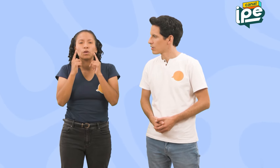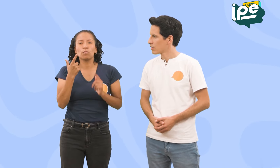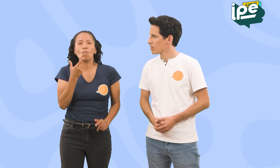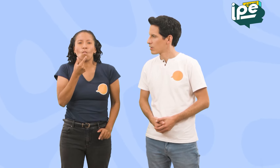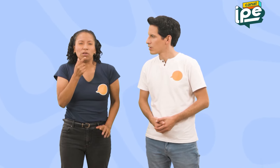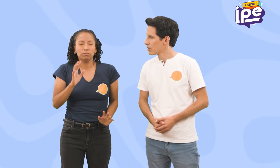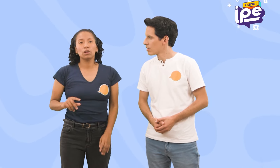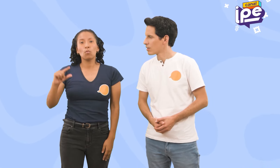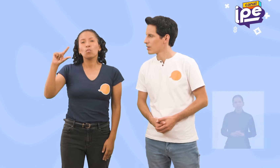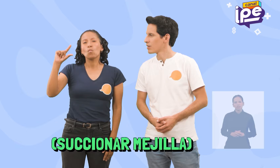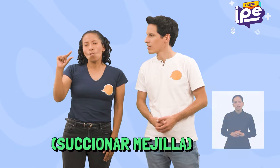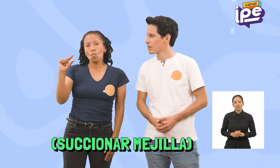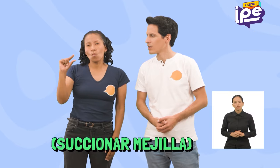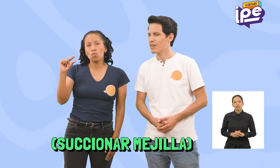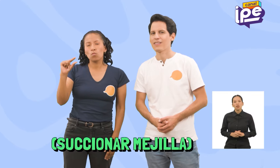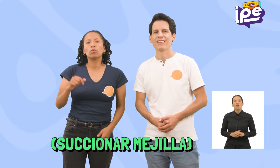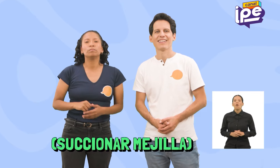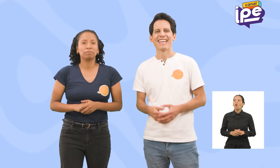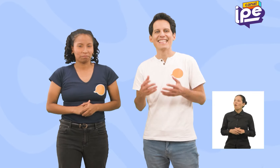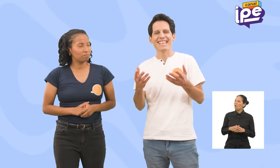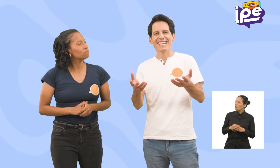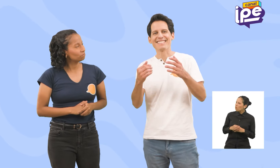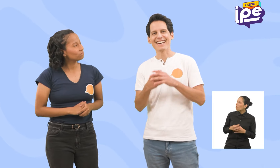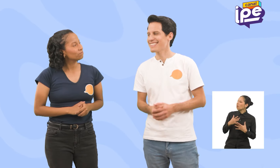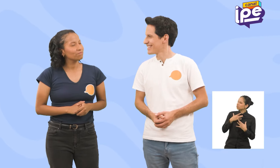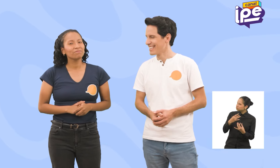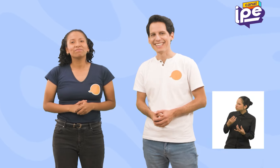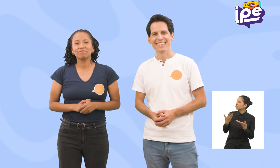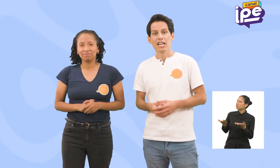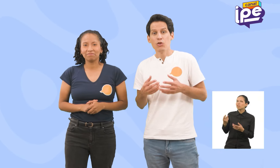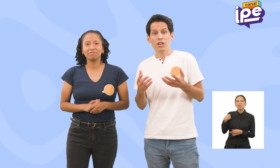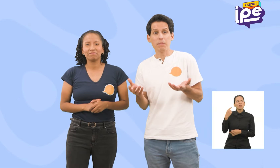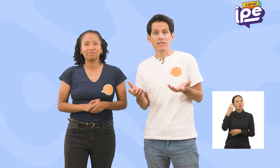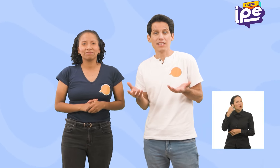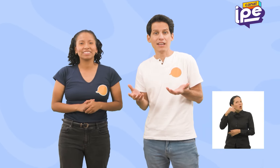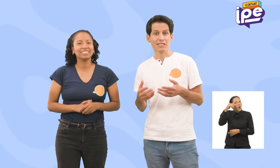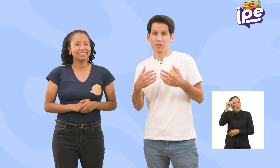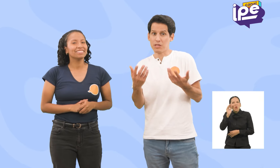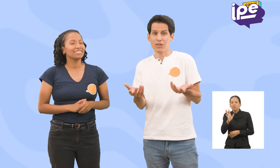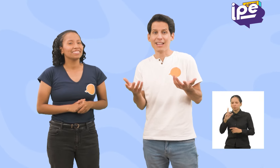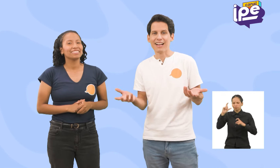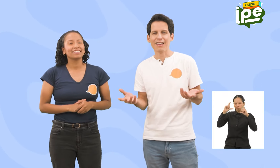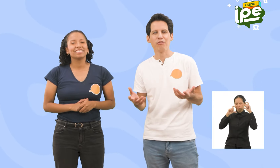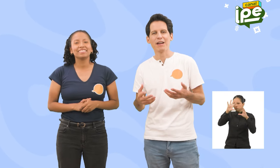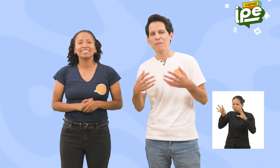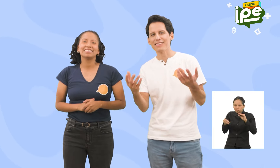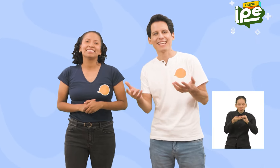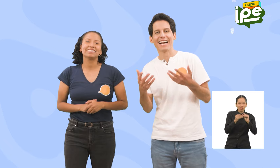se pondrían así Qué interesante nunca pensé que las expresiones de la cara fueran parte de la